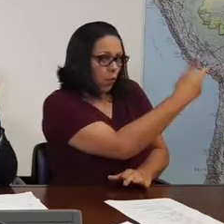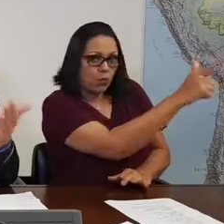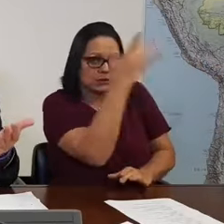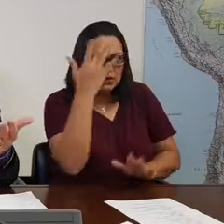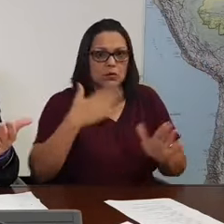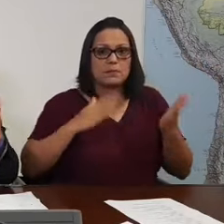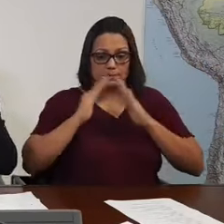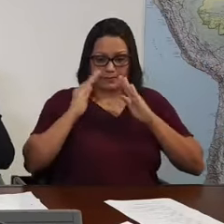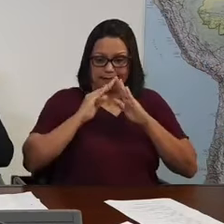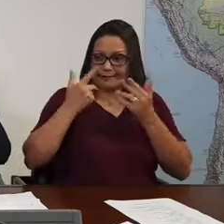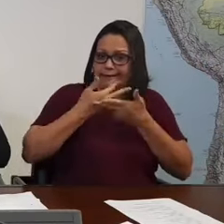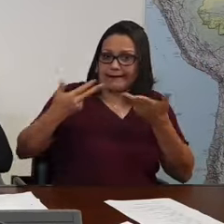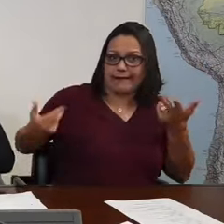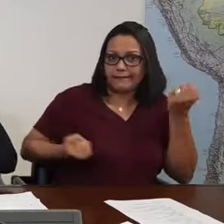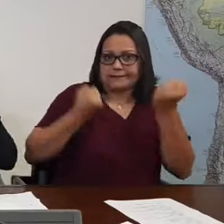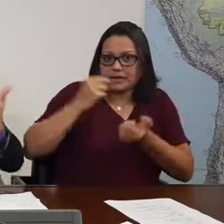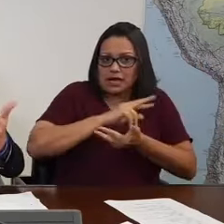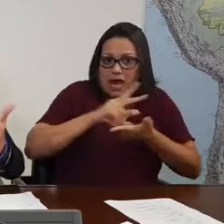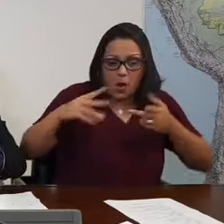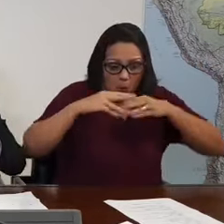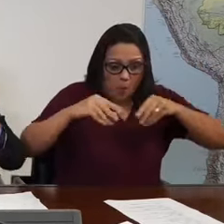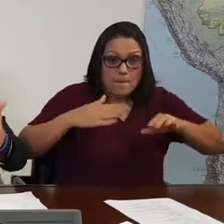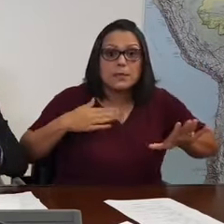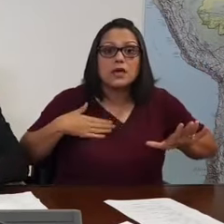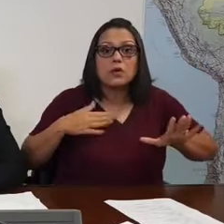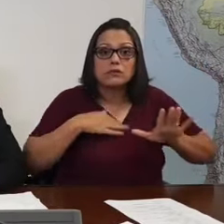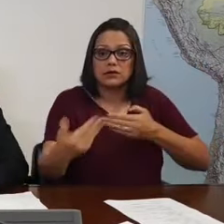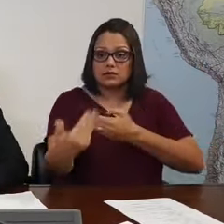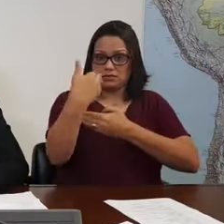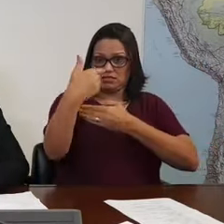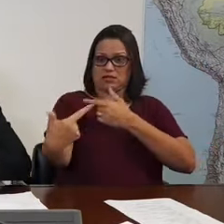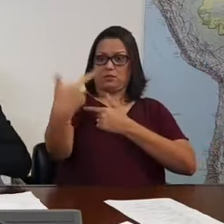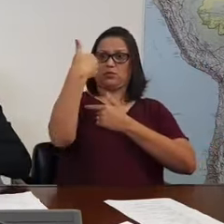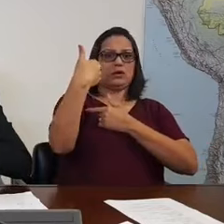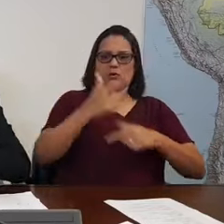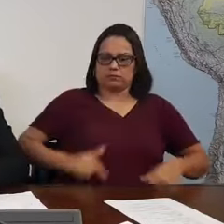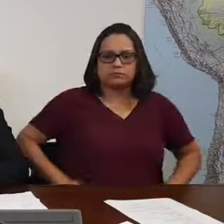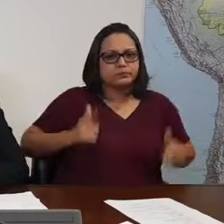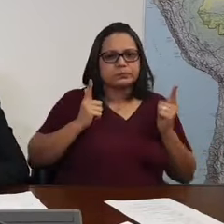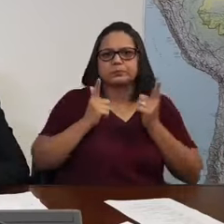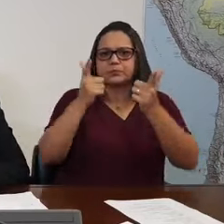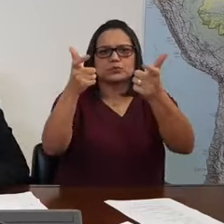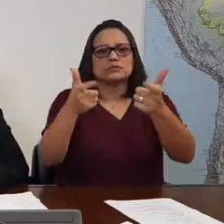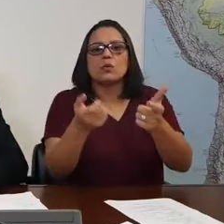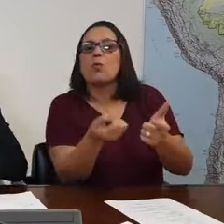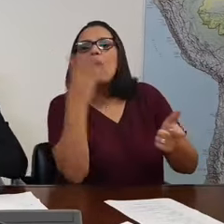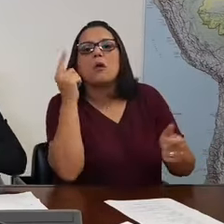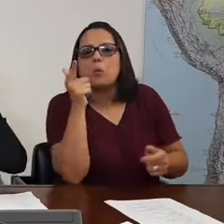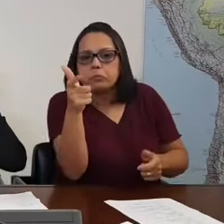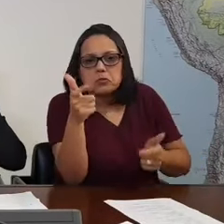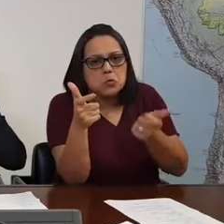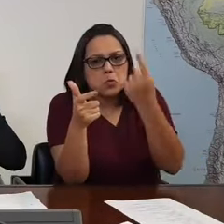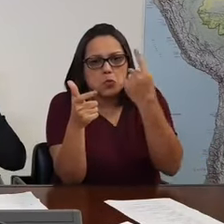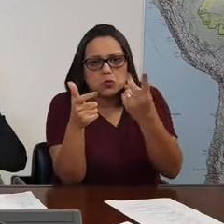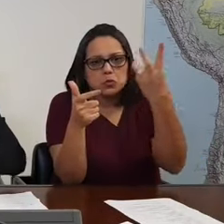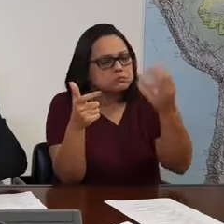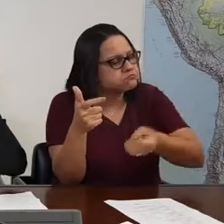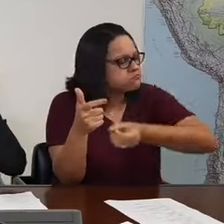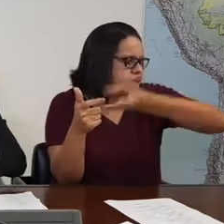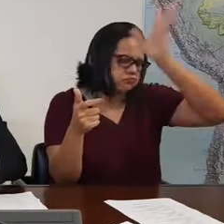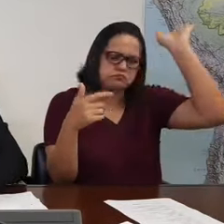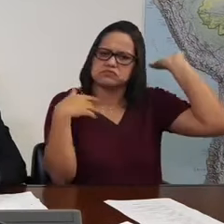de terceiros, né? Da tua propriedade, de terceiro, você pode atirar, não interessa quantos tiros você vai dar, e você